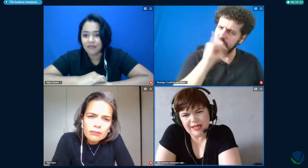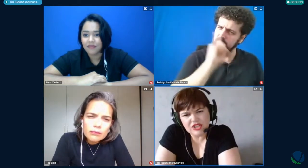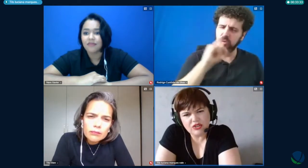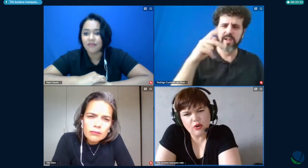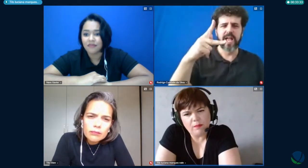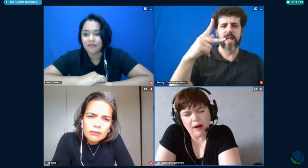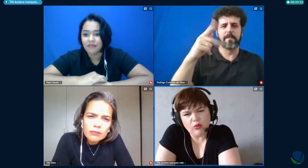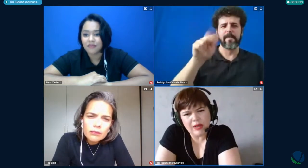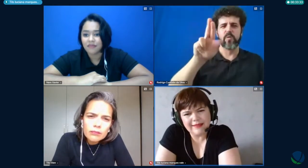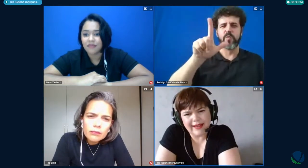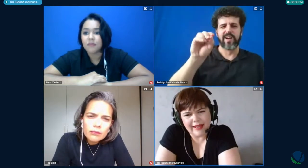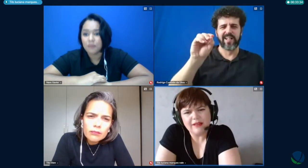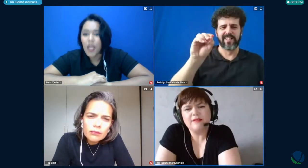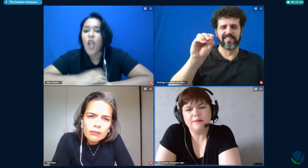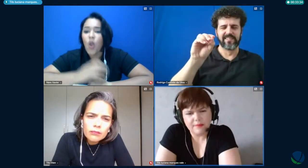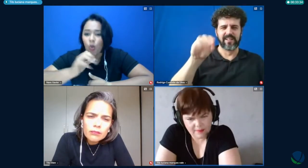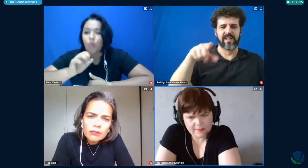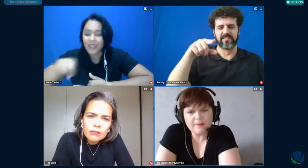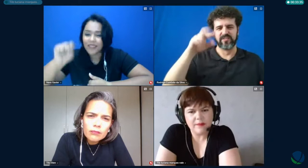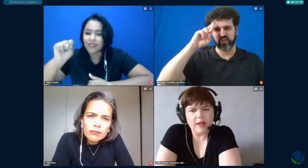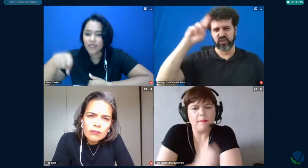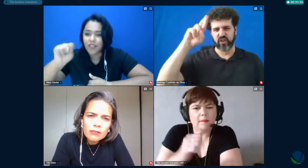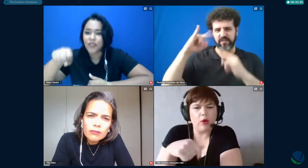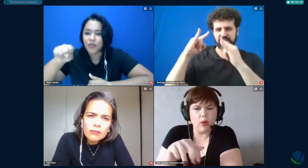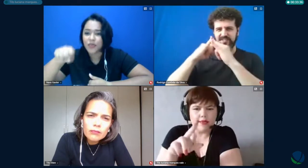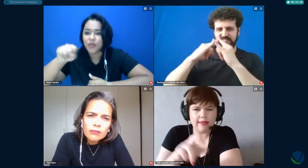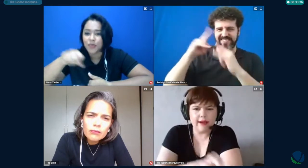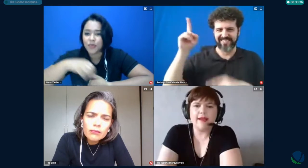Eu acredito que